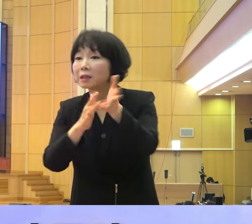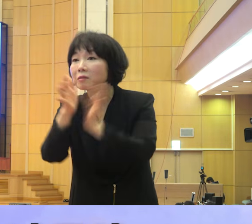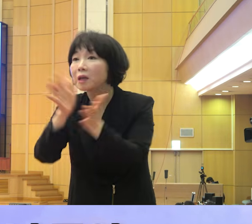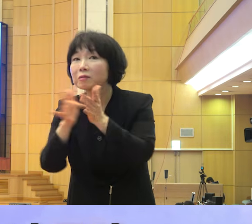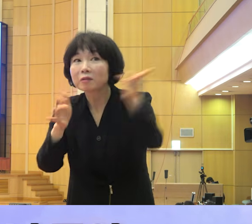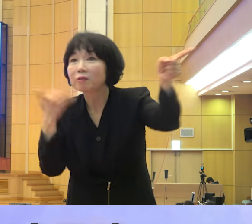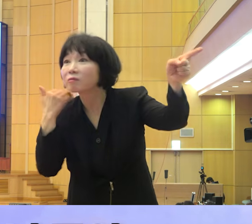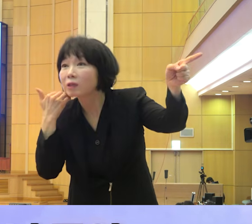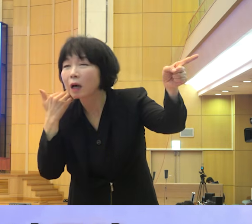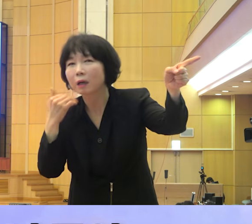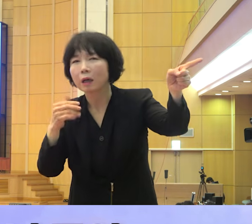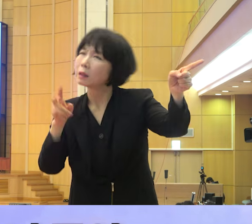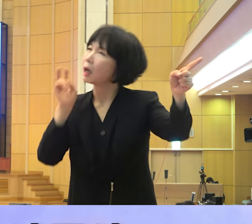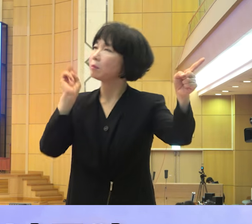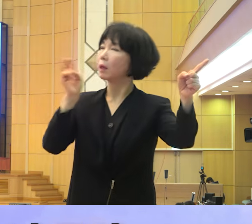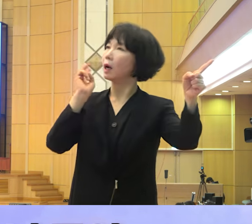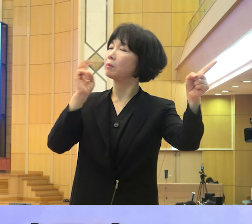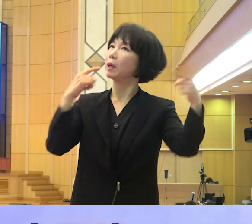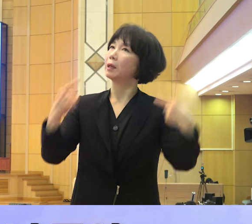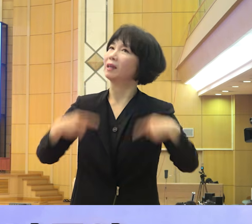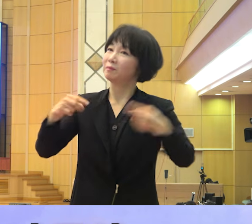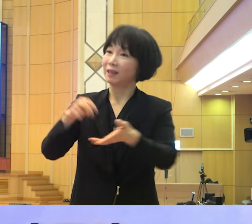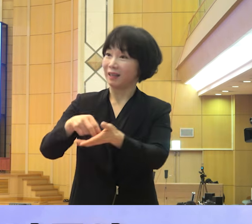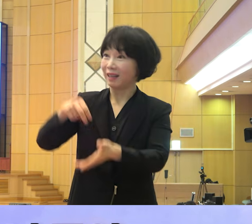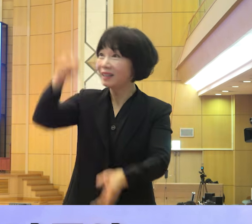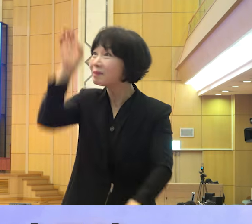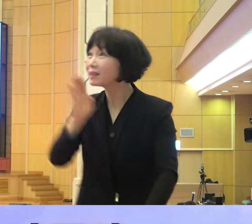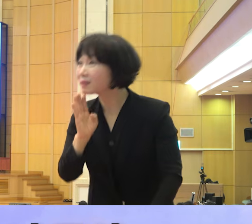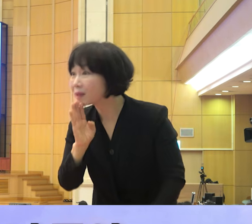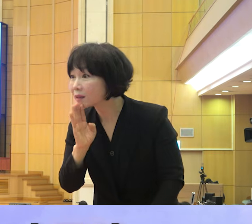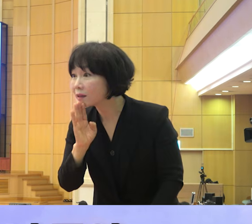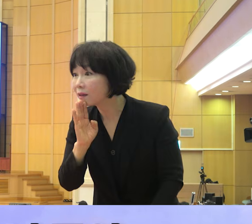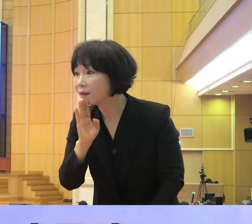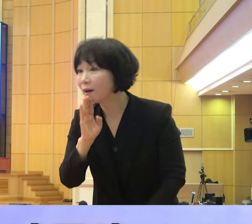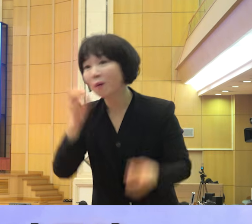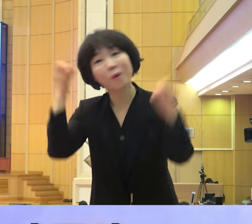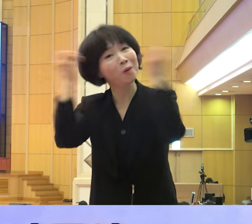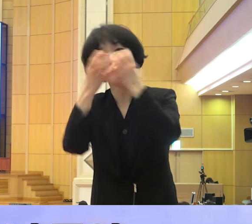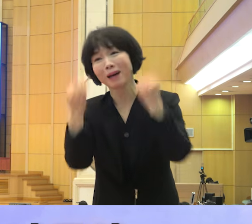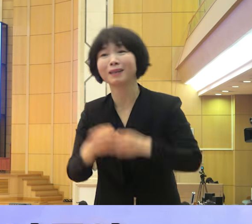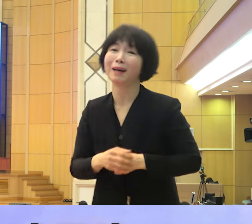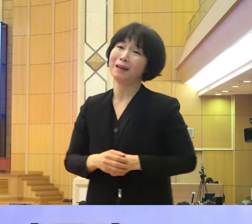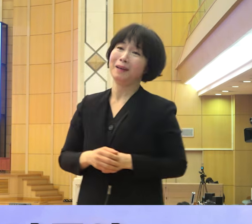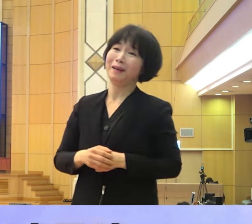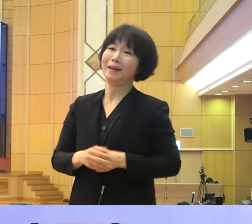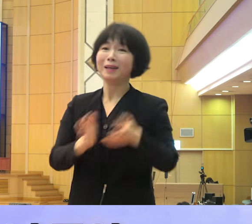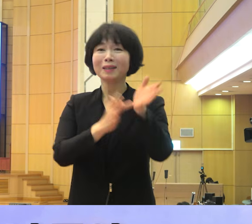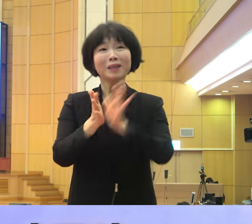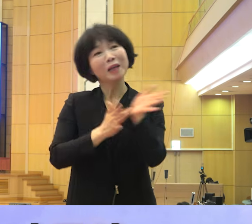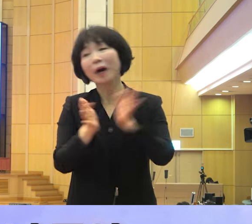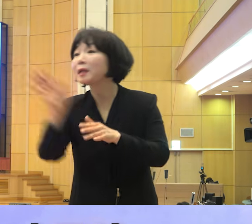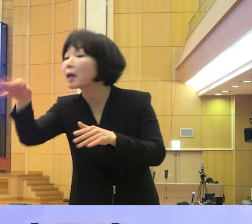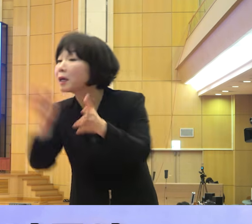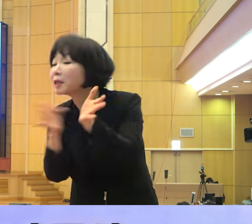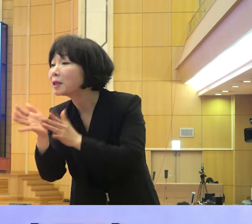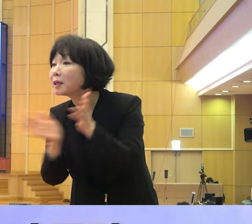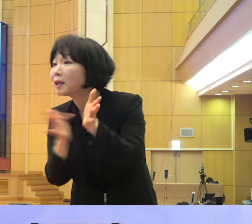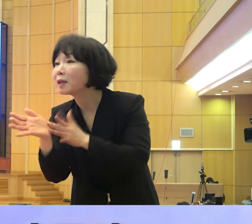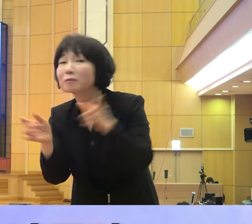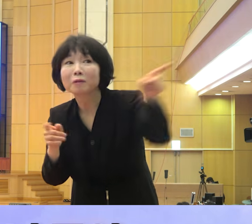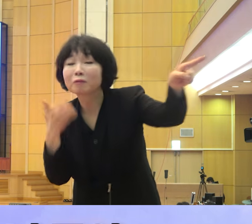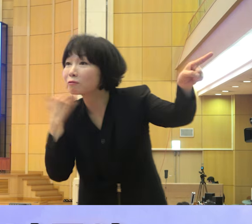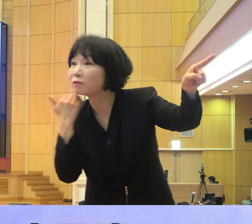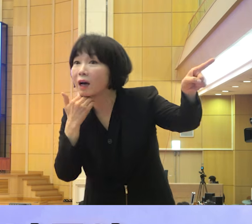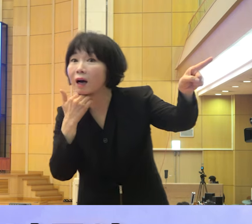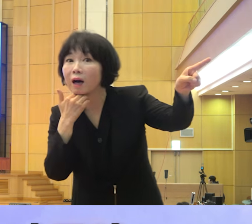어떤 자는 또 세례 요한이라고 하고, 아니면 이 시대에 하나님 보낸 선지자라고, 그렇게